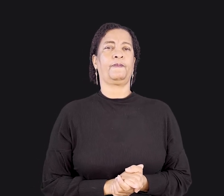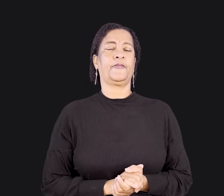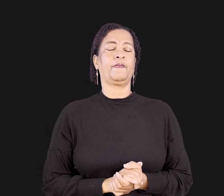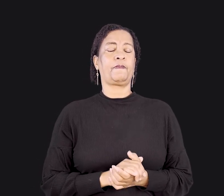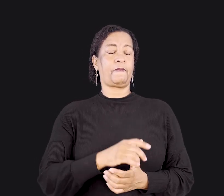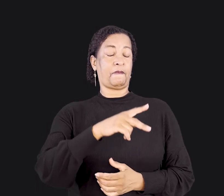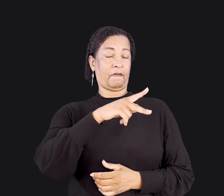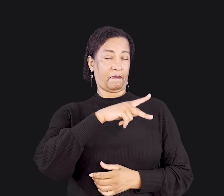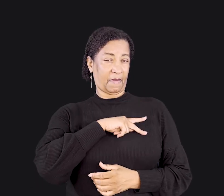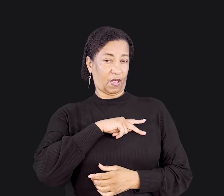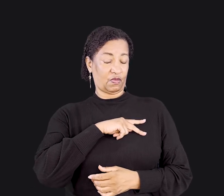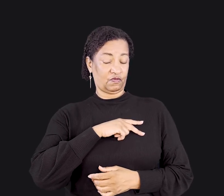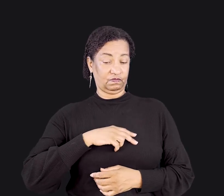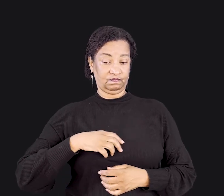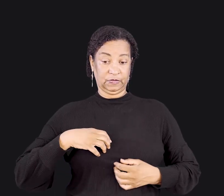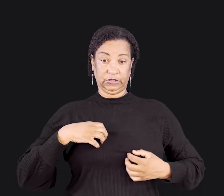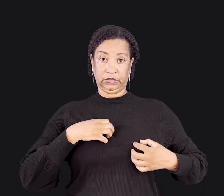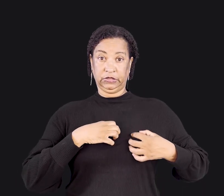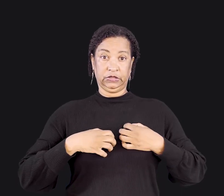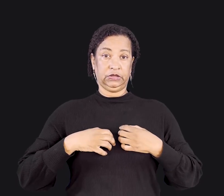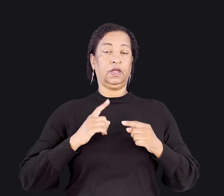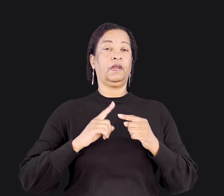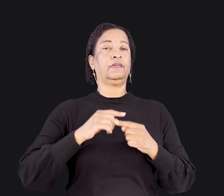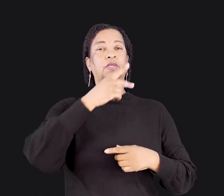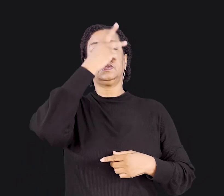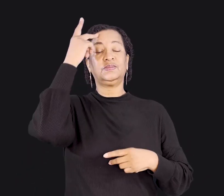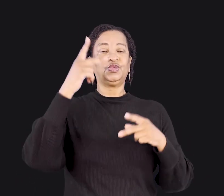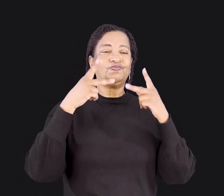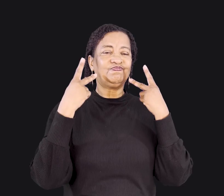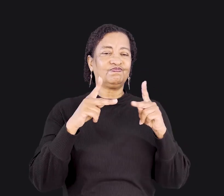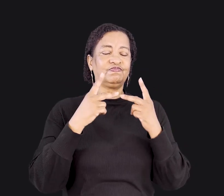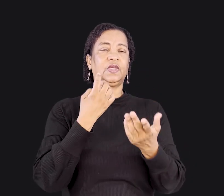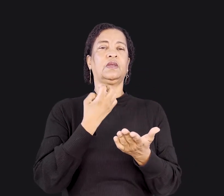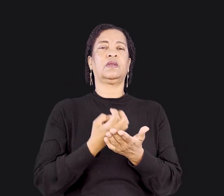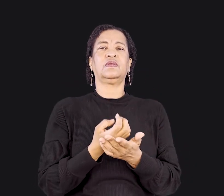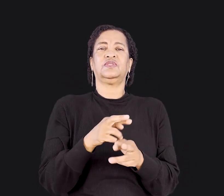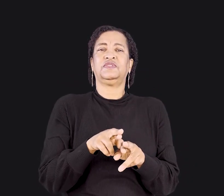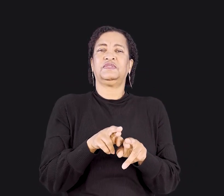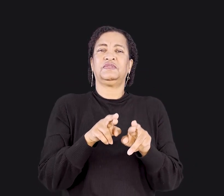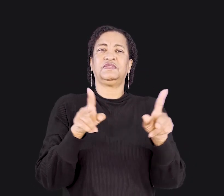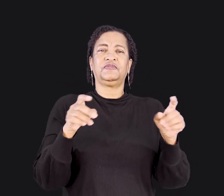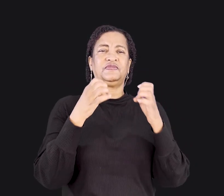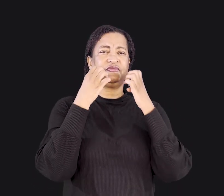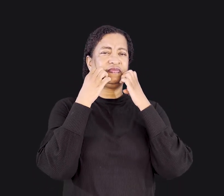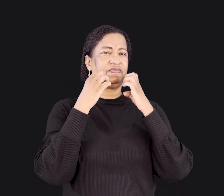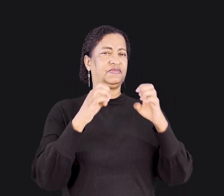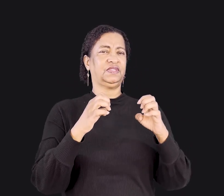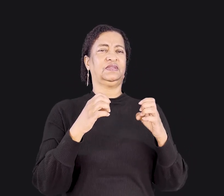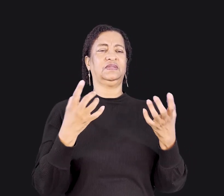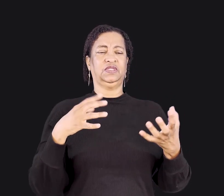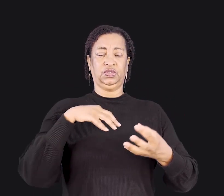O que deixou Paulo tão exaltado é que estavam pregando outro evangelho, um evangelho